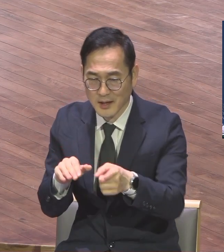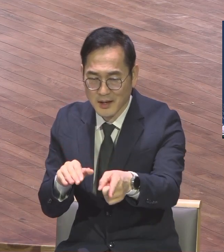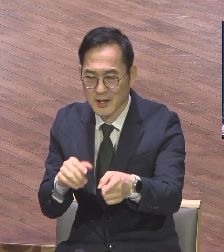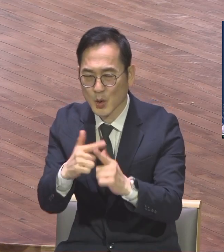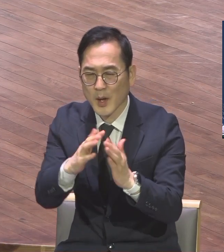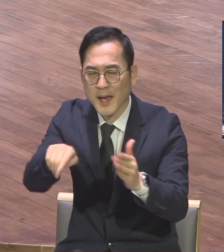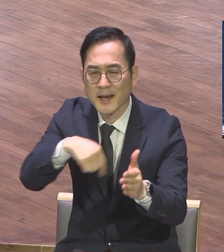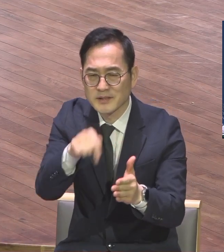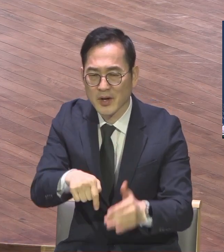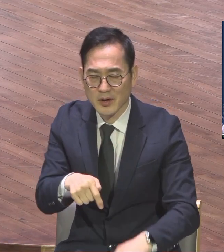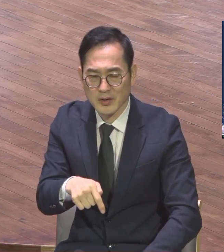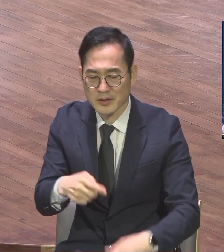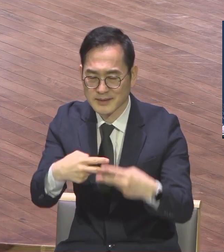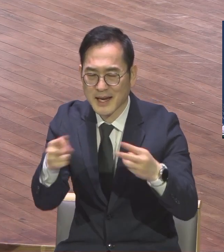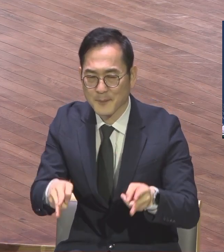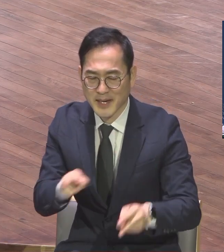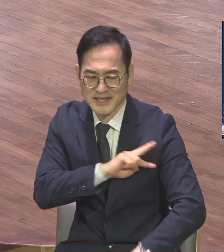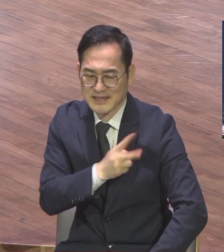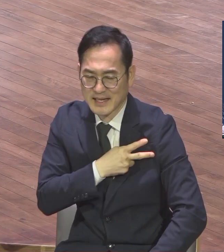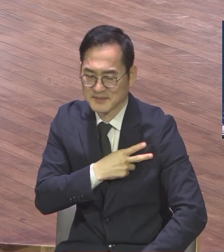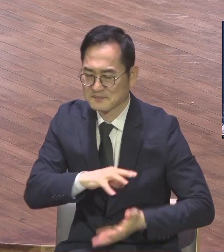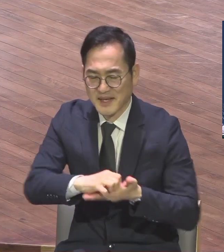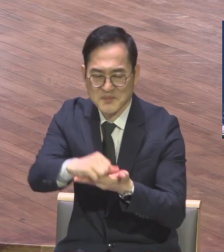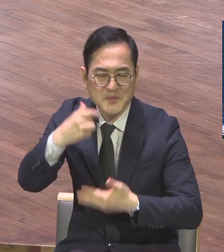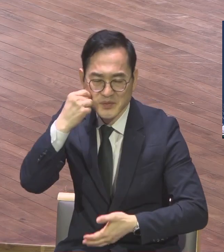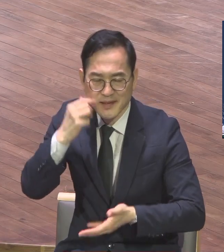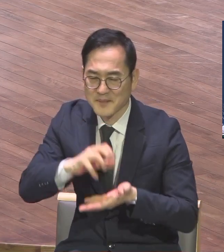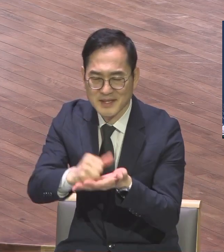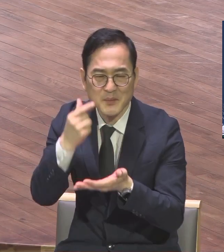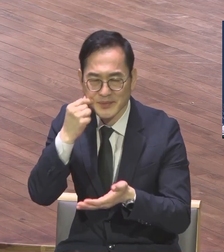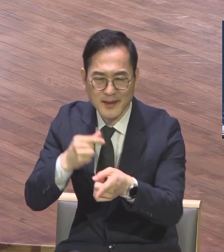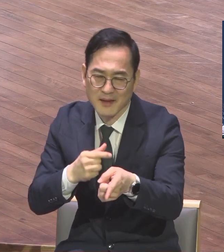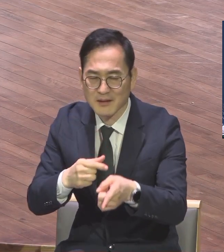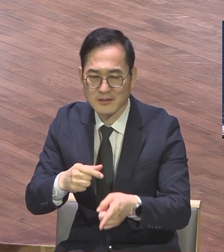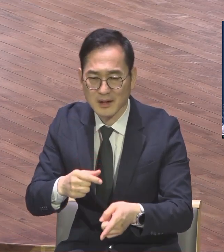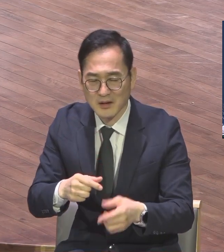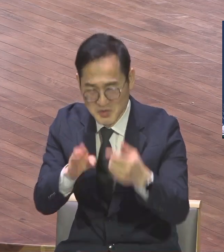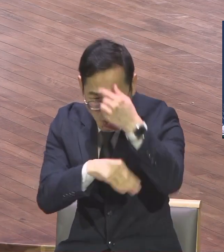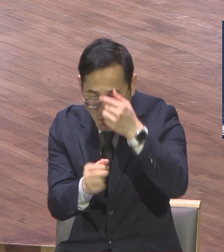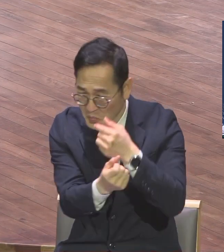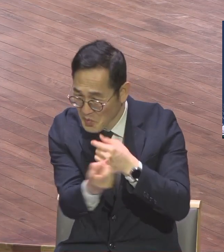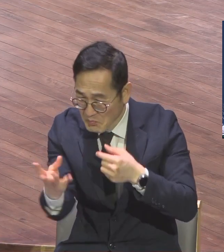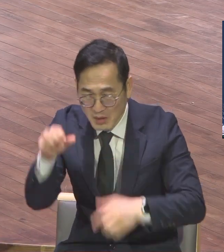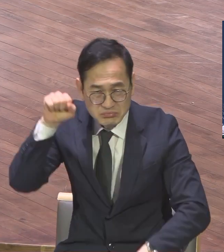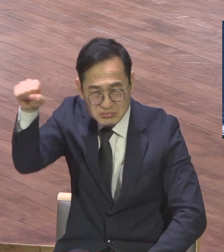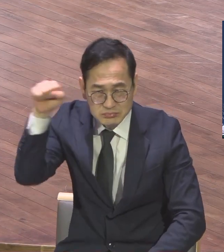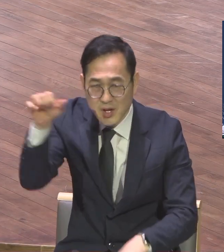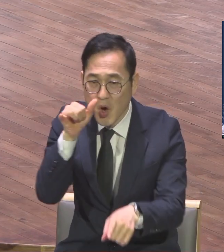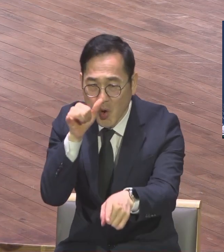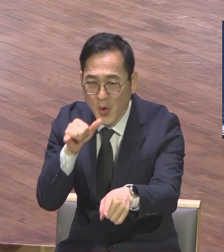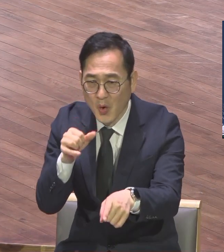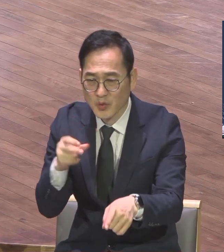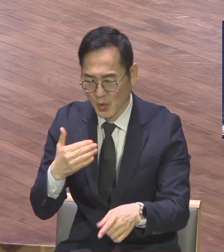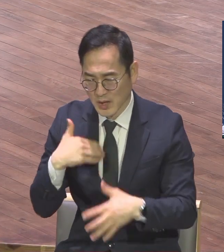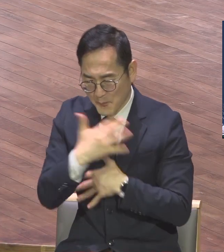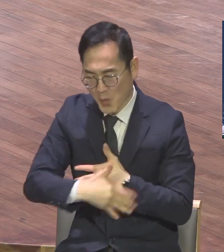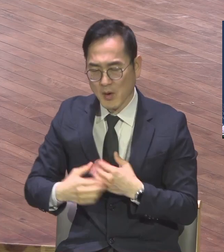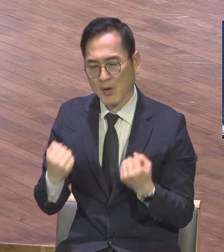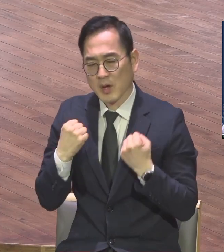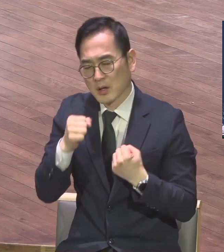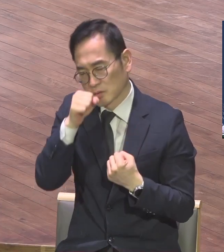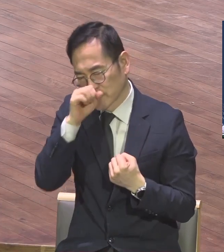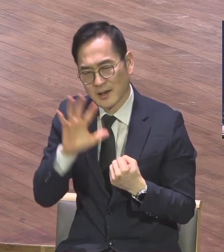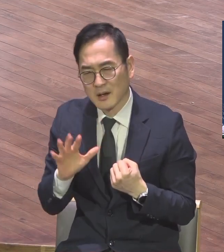이단을 수용할 수 없다는 일부 교인들의 선동과 또 제 건강 문제가